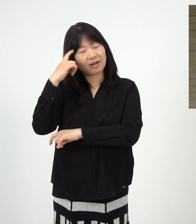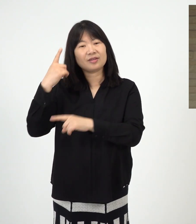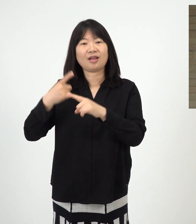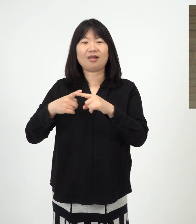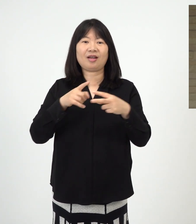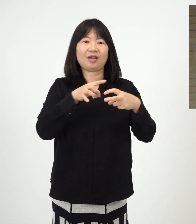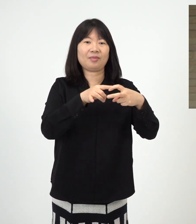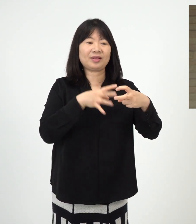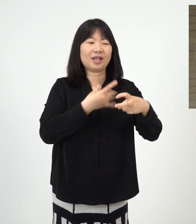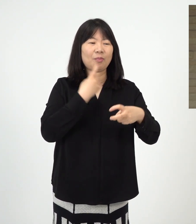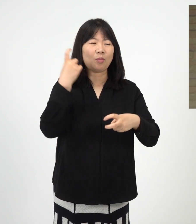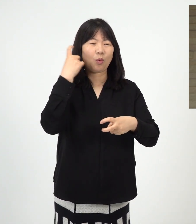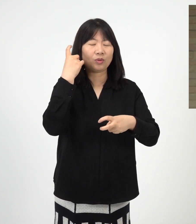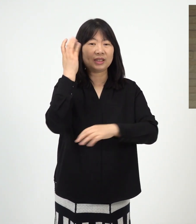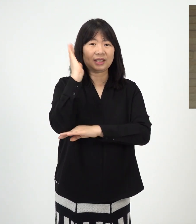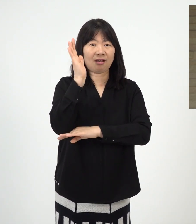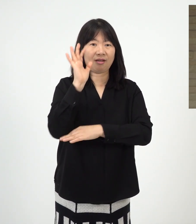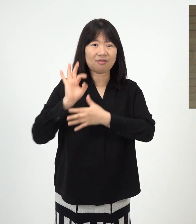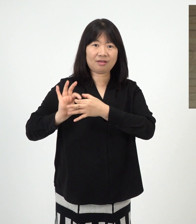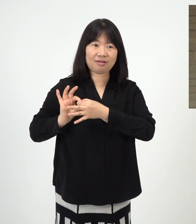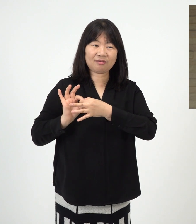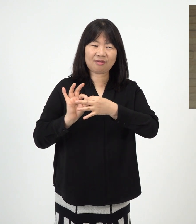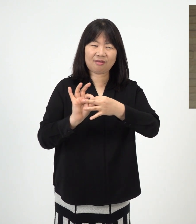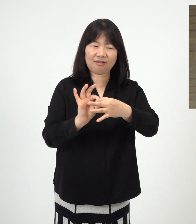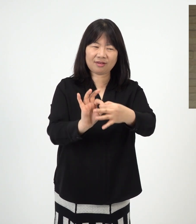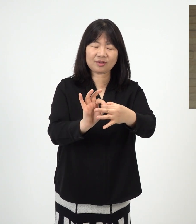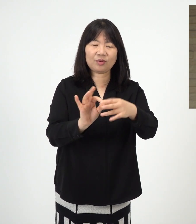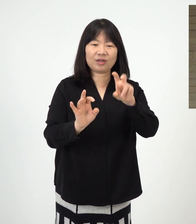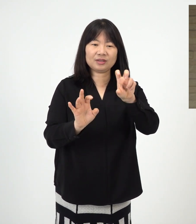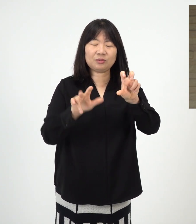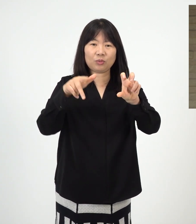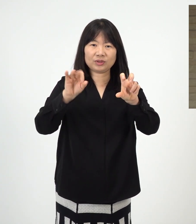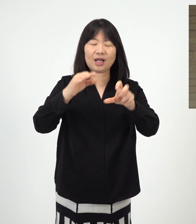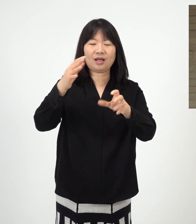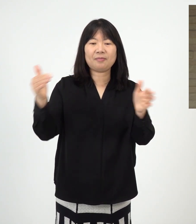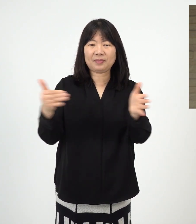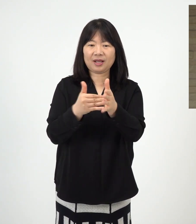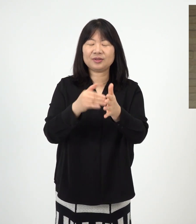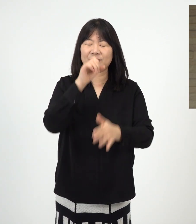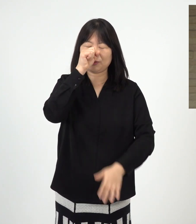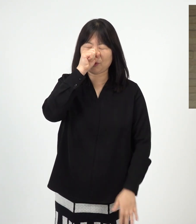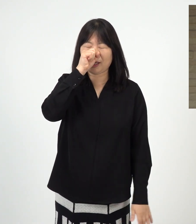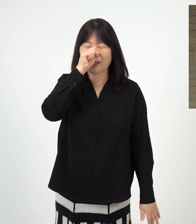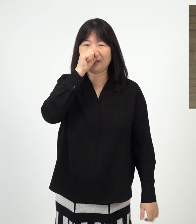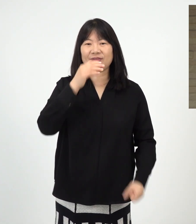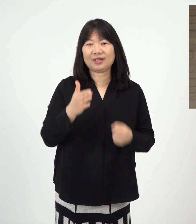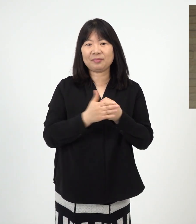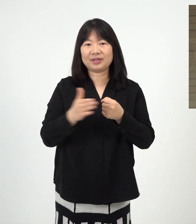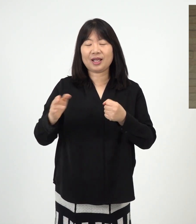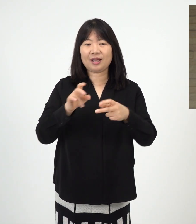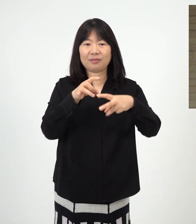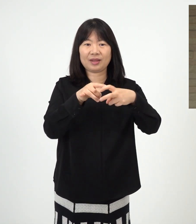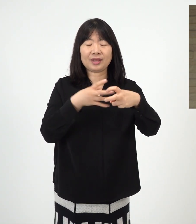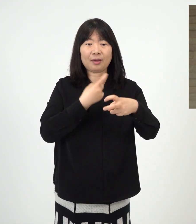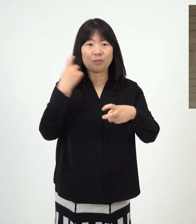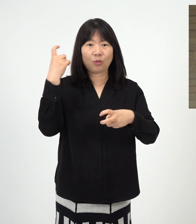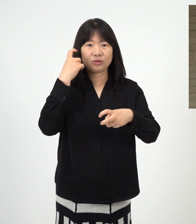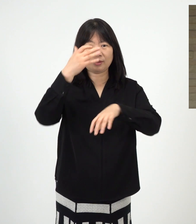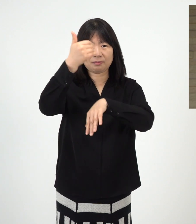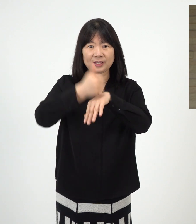마태복음 강해를 이어서 25장을 마치는 게 좋겠다 싶어서 마태복음 마지막 부분을